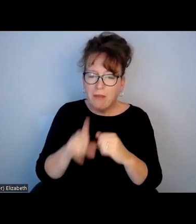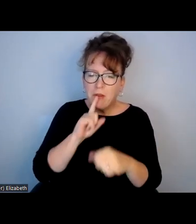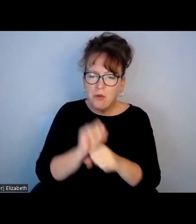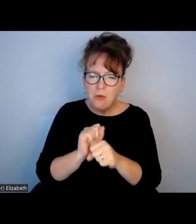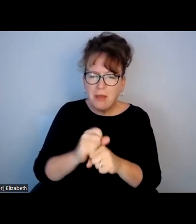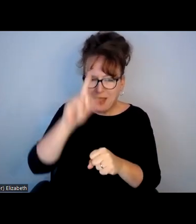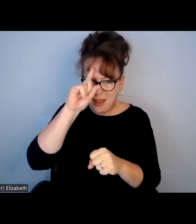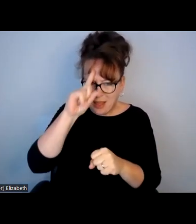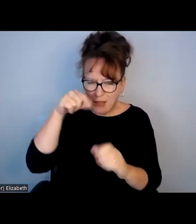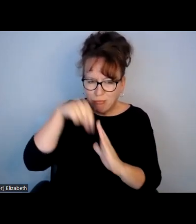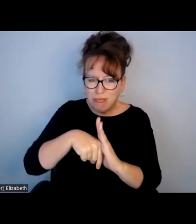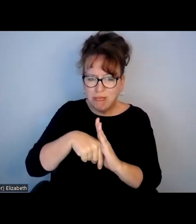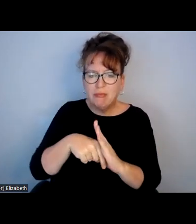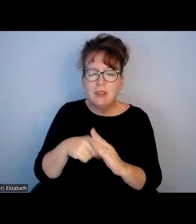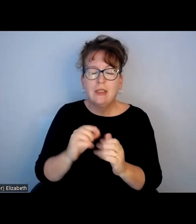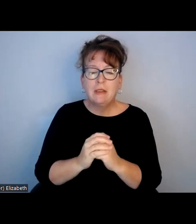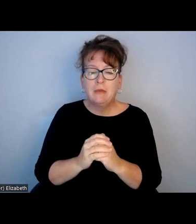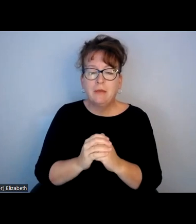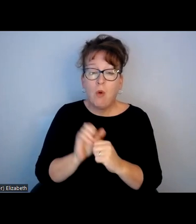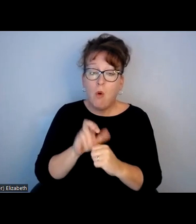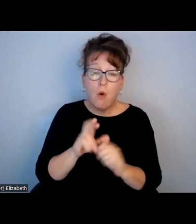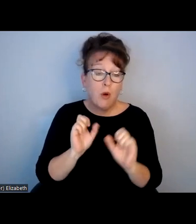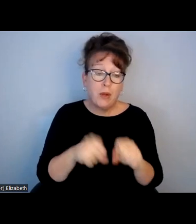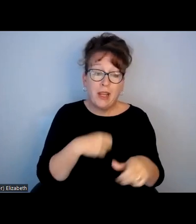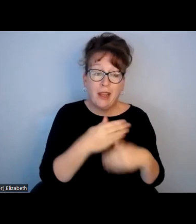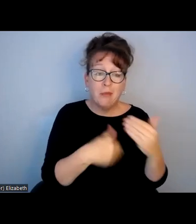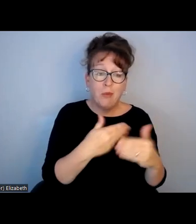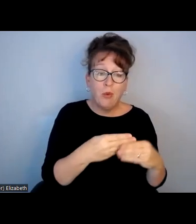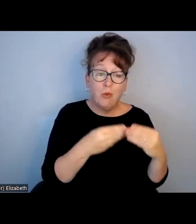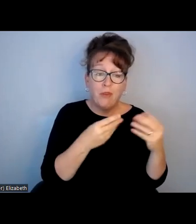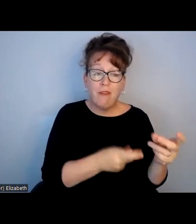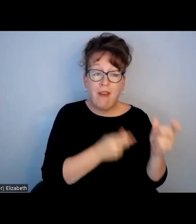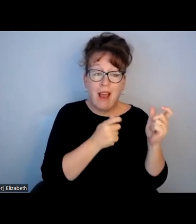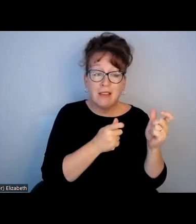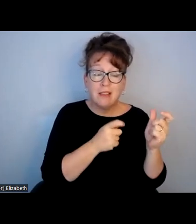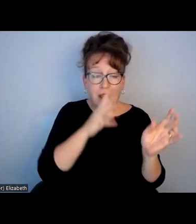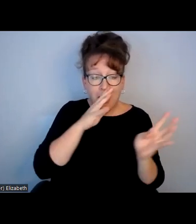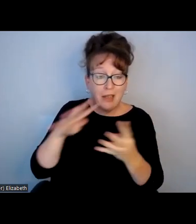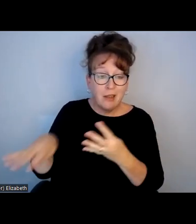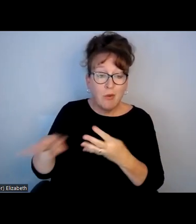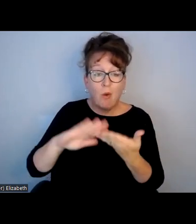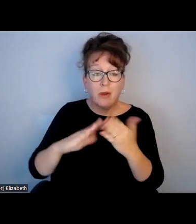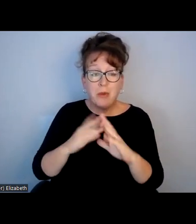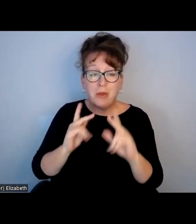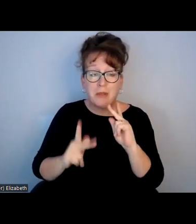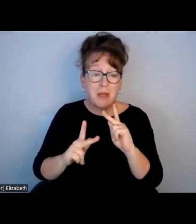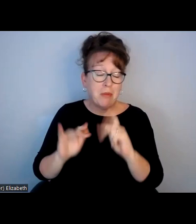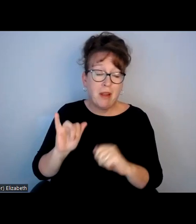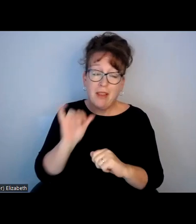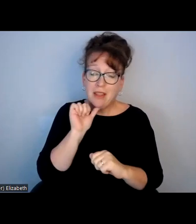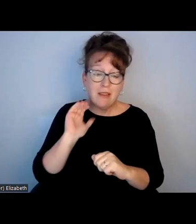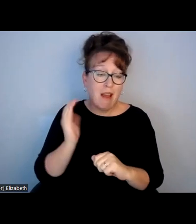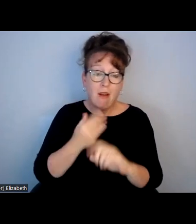que no tiene que ser opuesta la una con la otra pero eh podemos eh